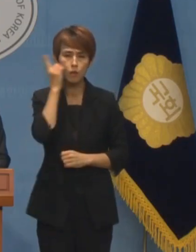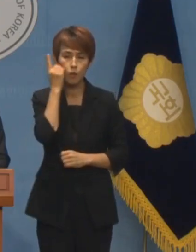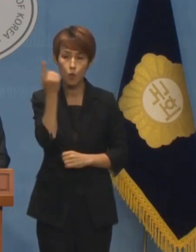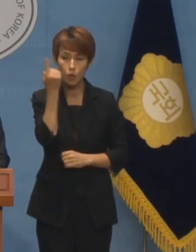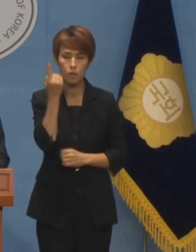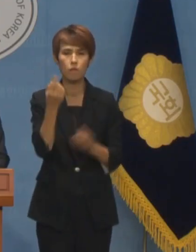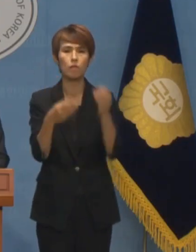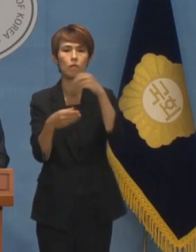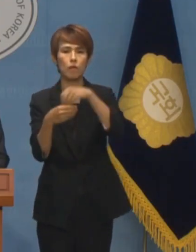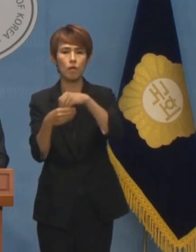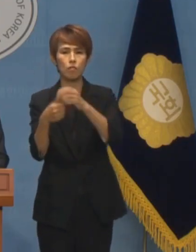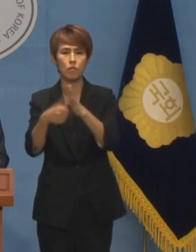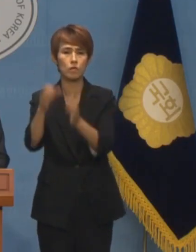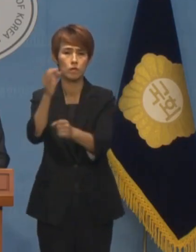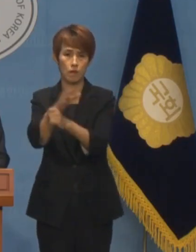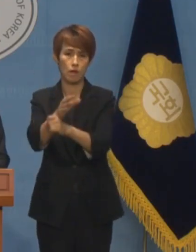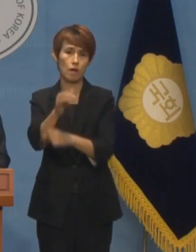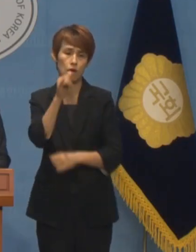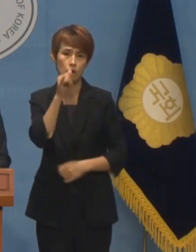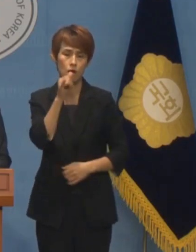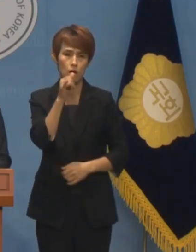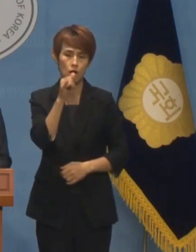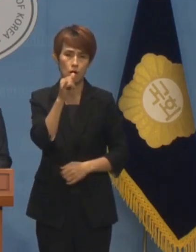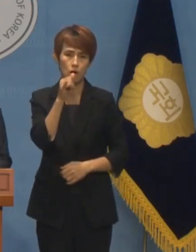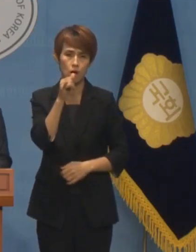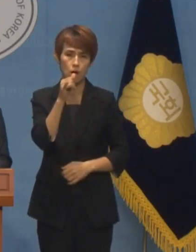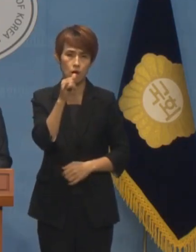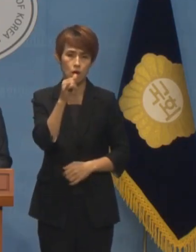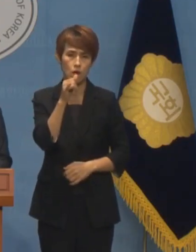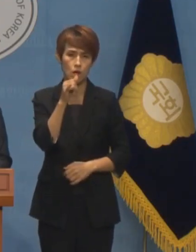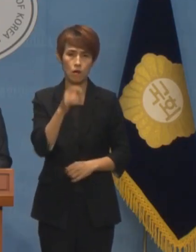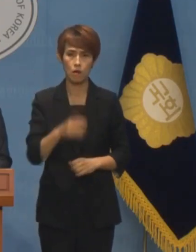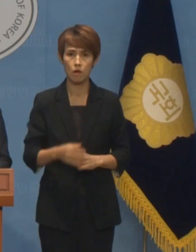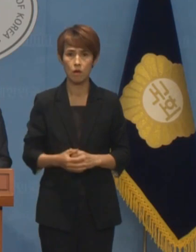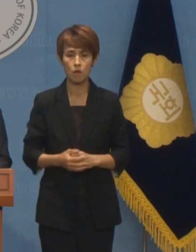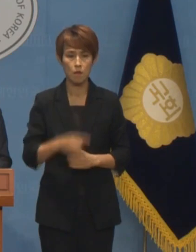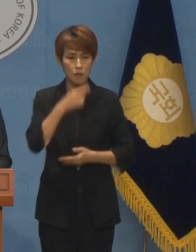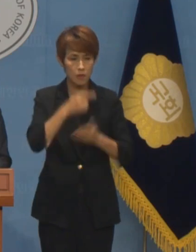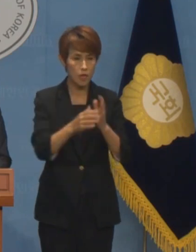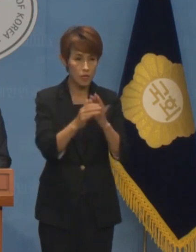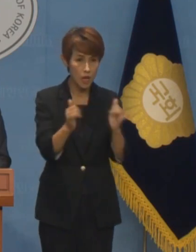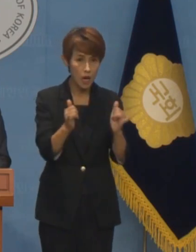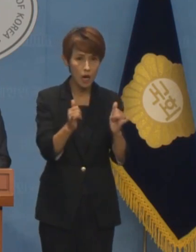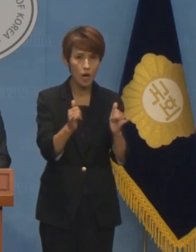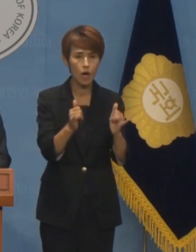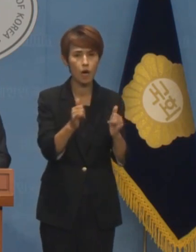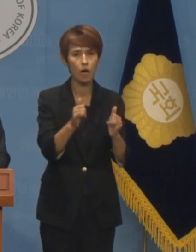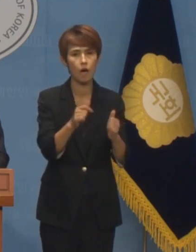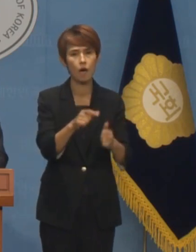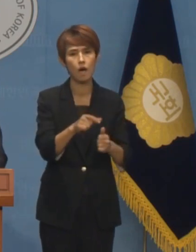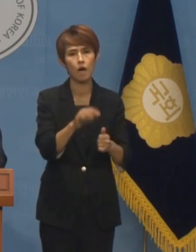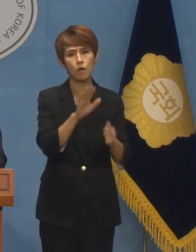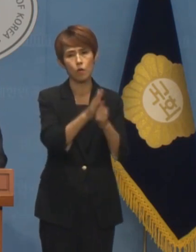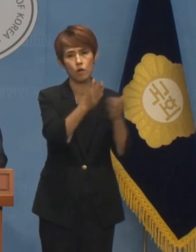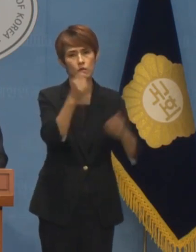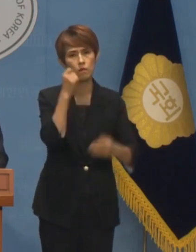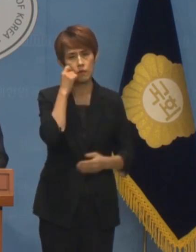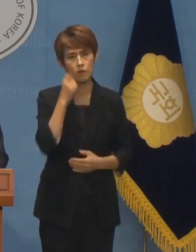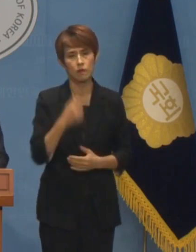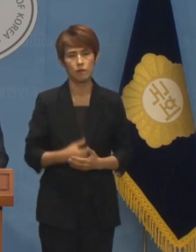통신요금에 포함해서 이게 나오는데 이 부분에 대해서도 지금 구매 피해자가 사각지대이다라는 말씀을